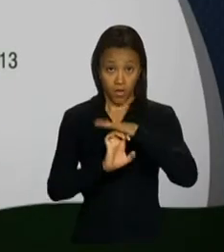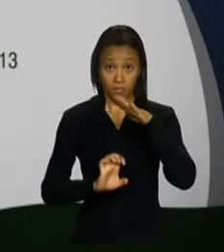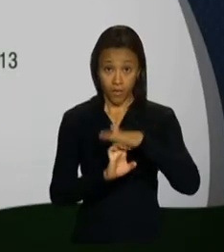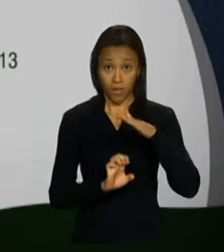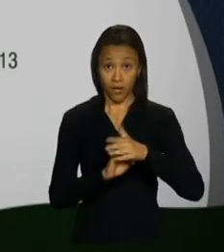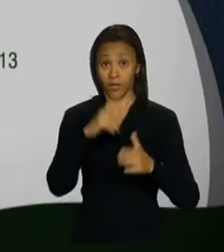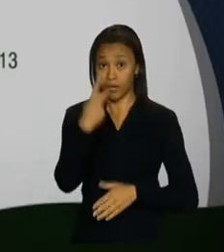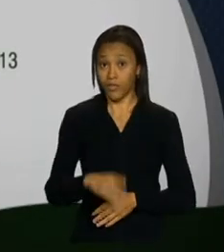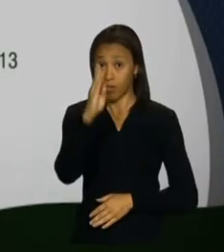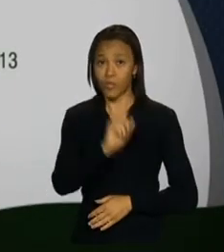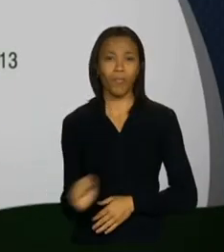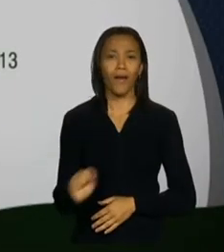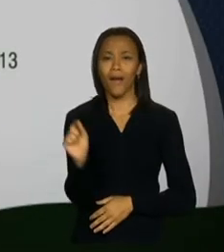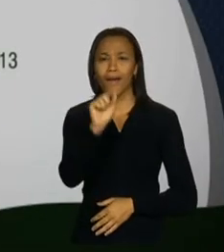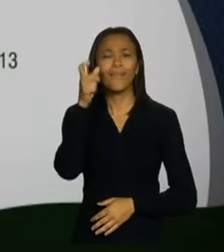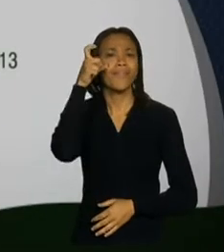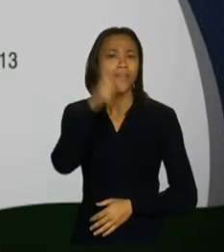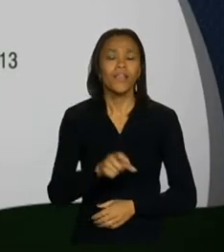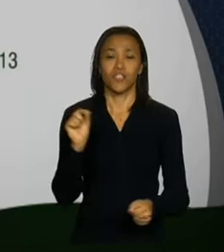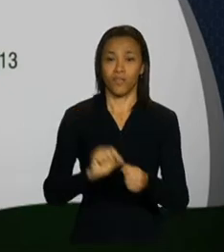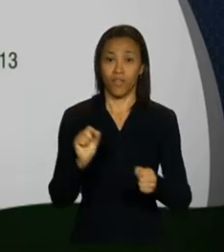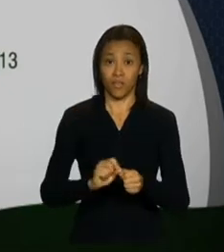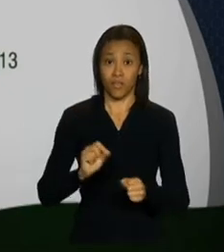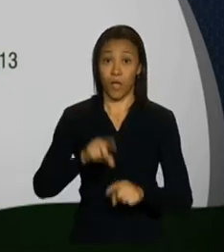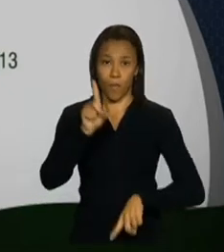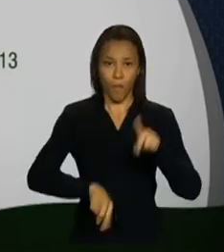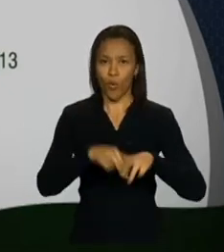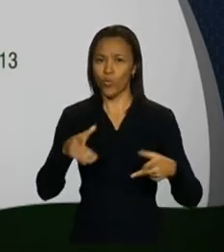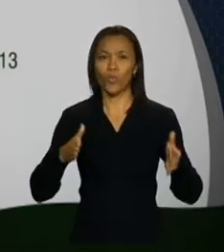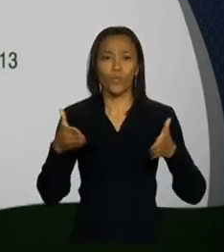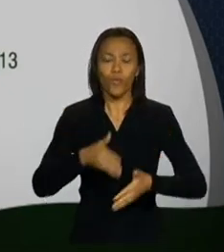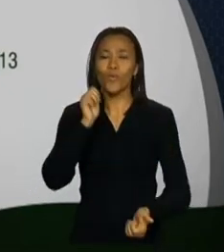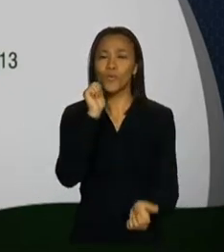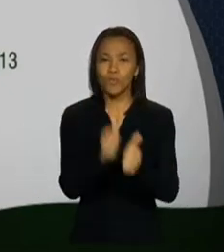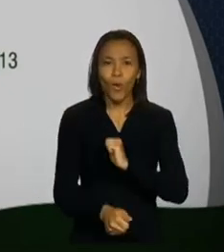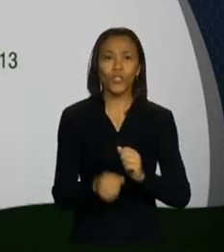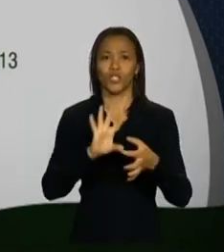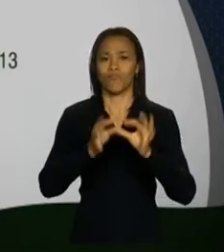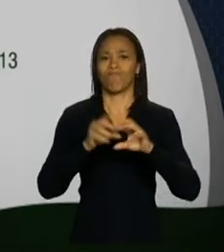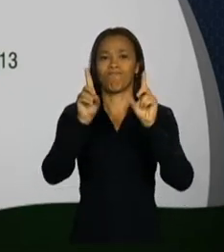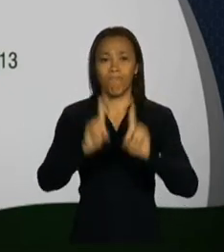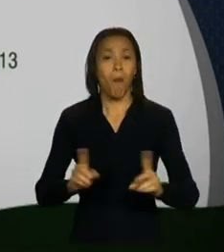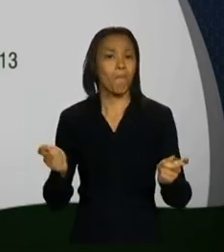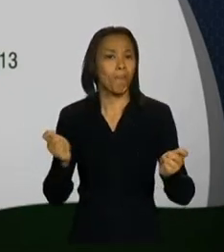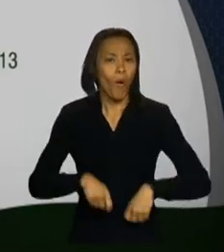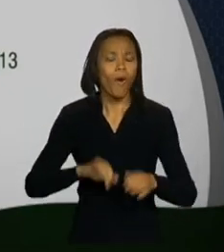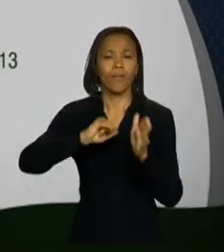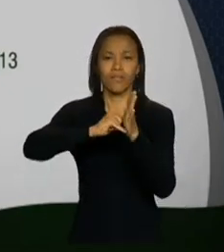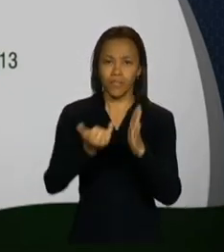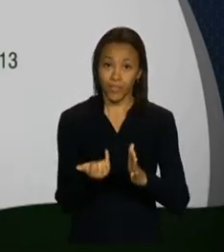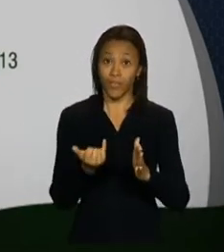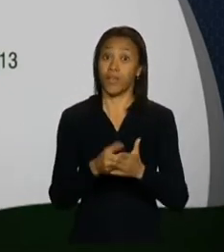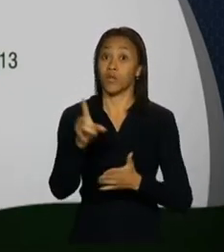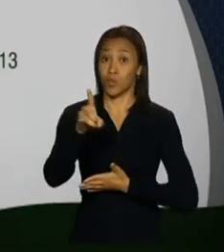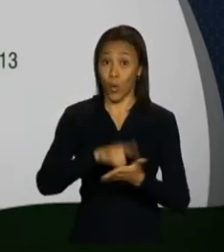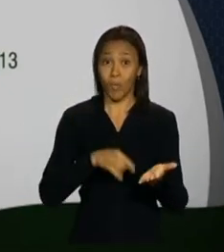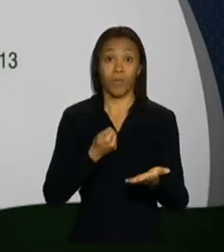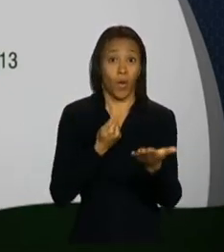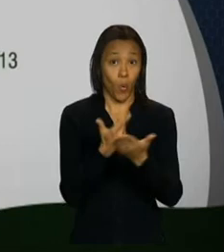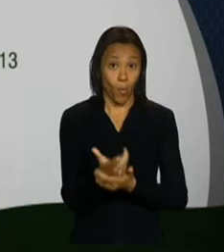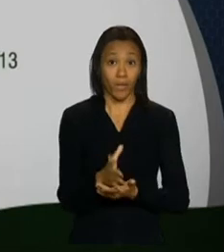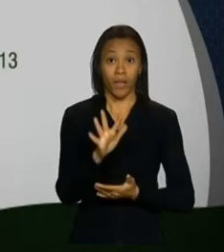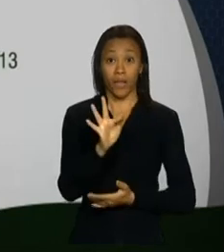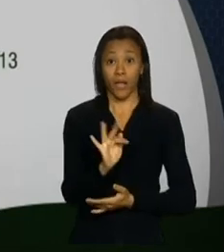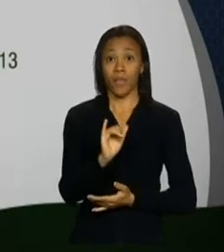empresas brasileiras com interesse em desenvolver produtos para esportes paralímpicos podem se inscrever na chamada pública da